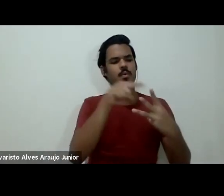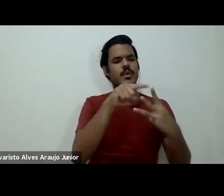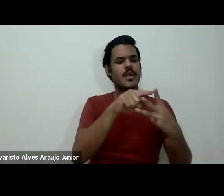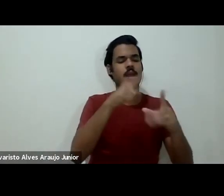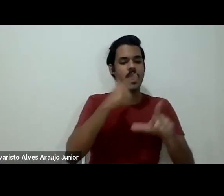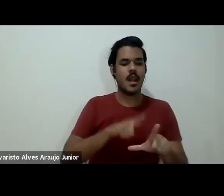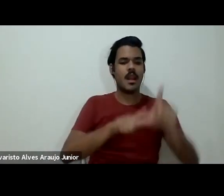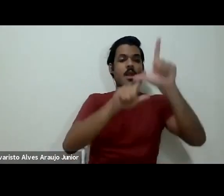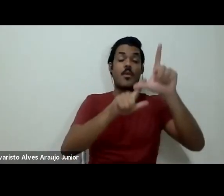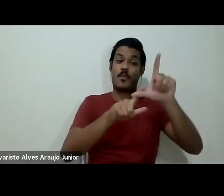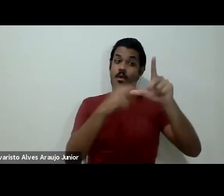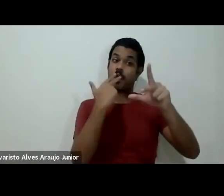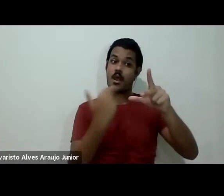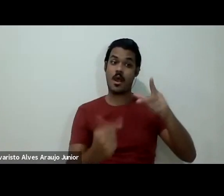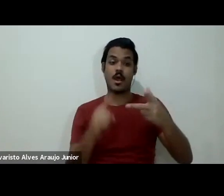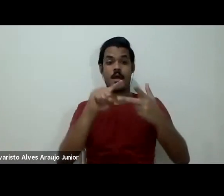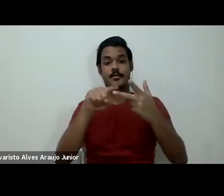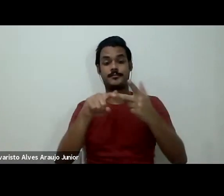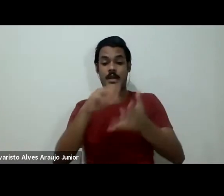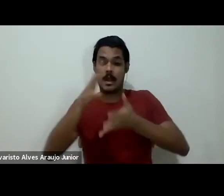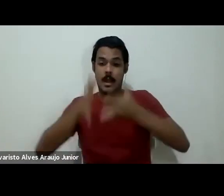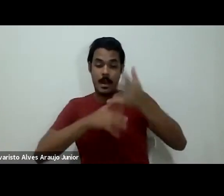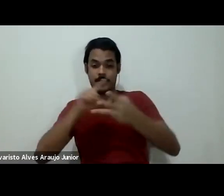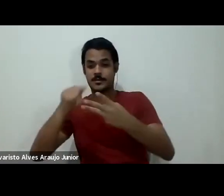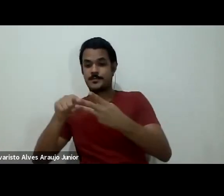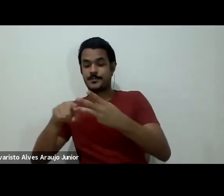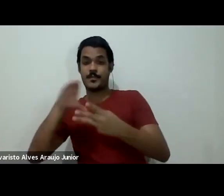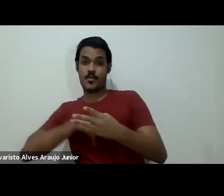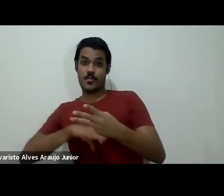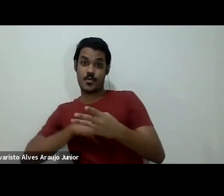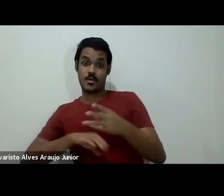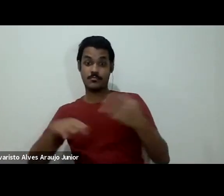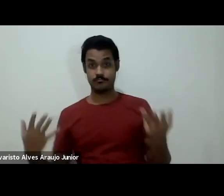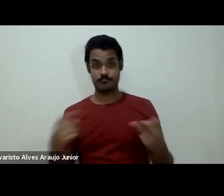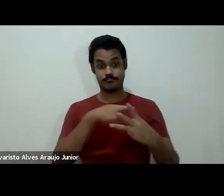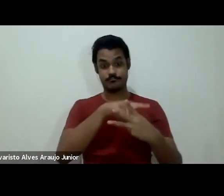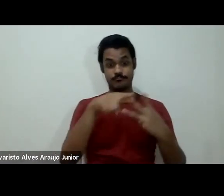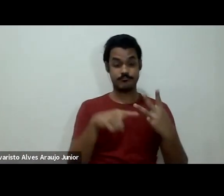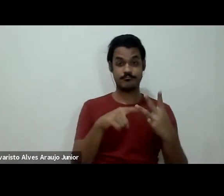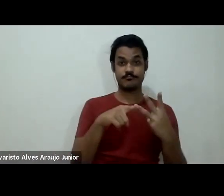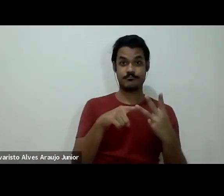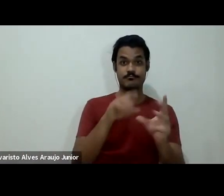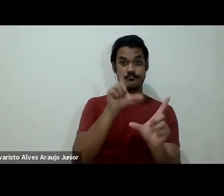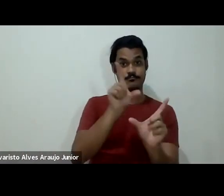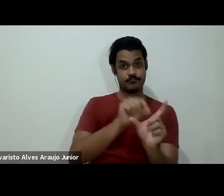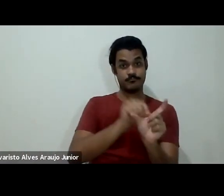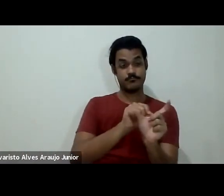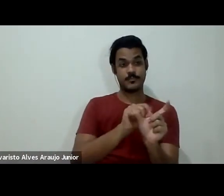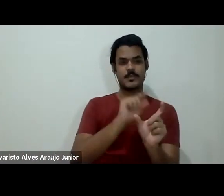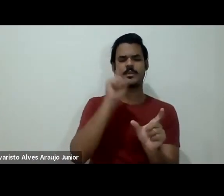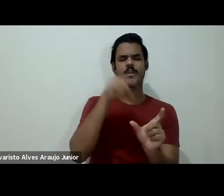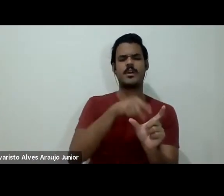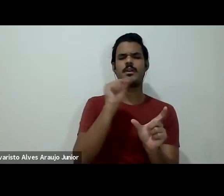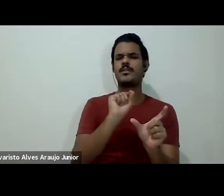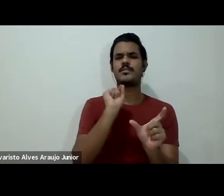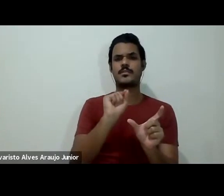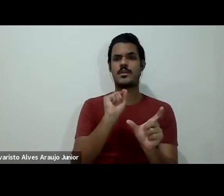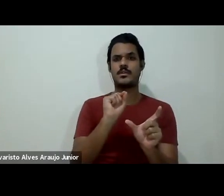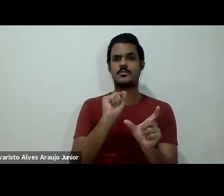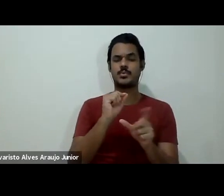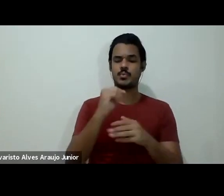língua portuguesa. E esse léxico trilingüe e todo essa